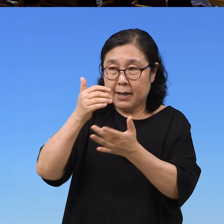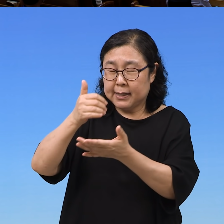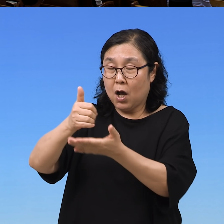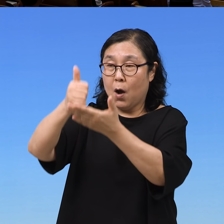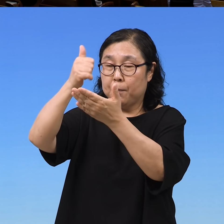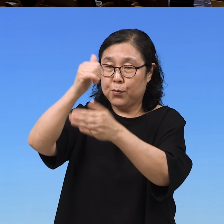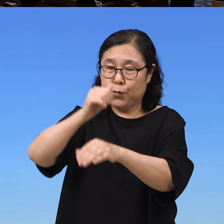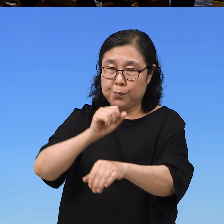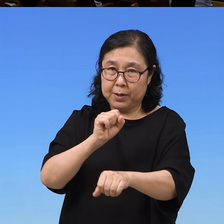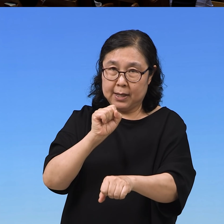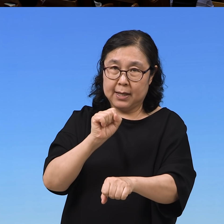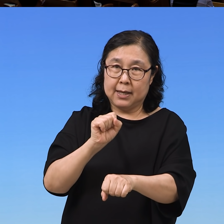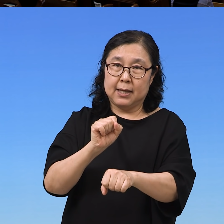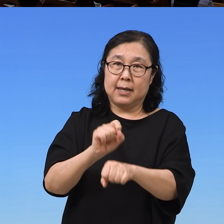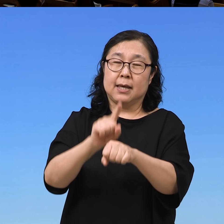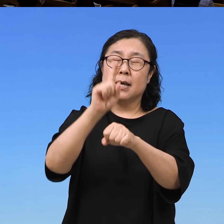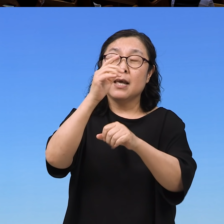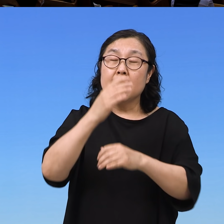예수님의 성품이